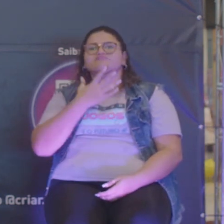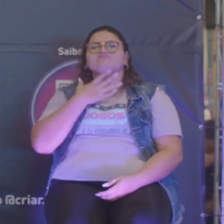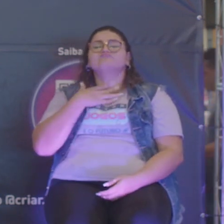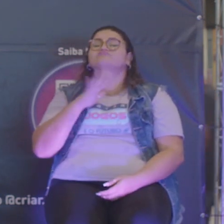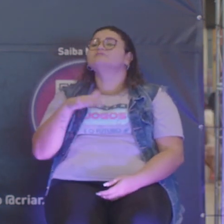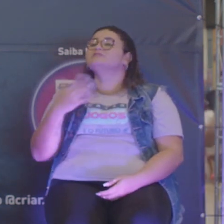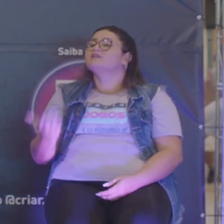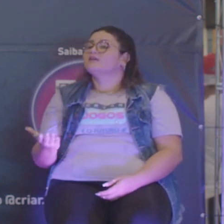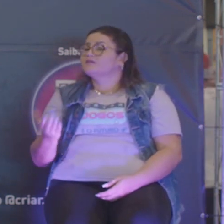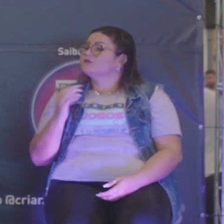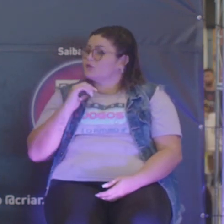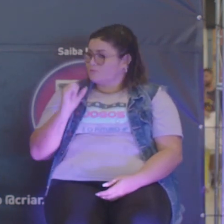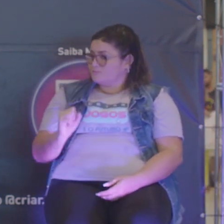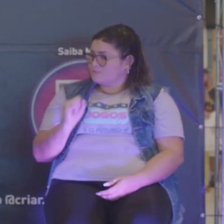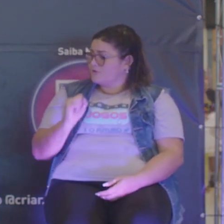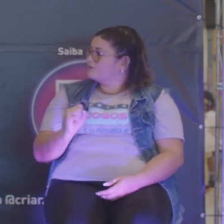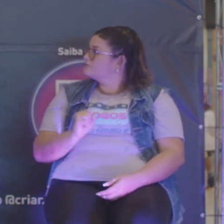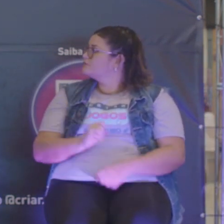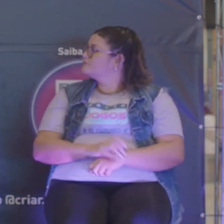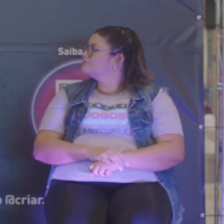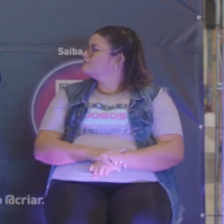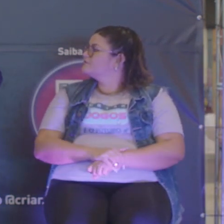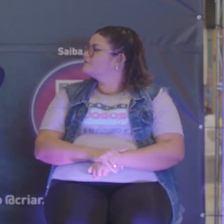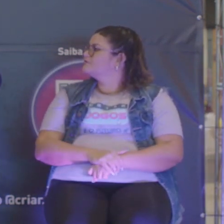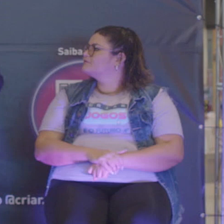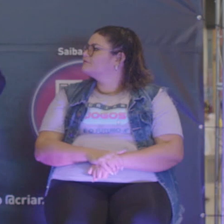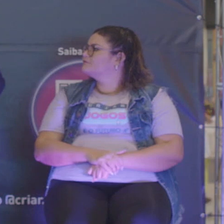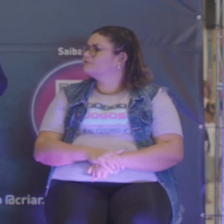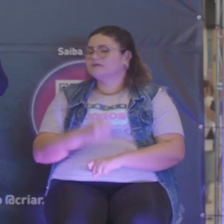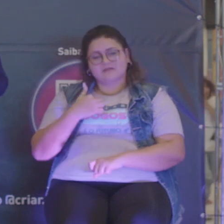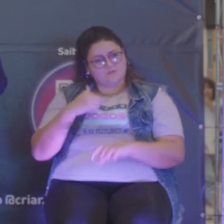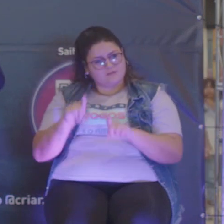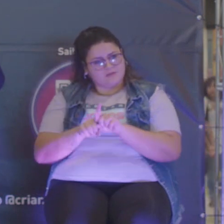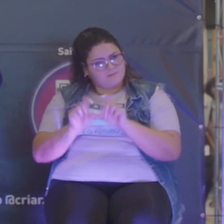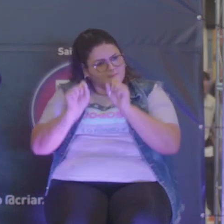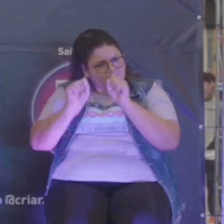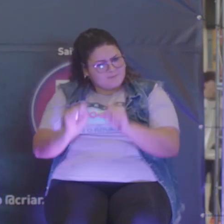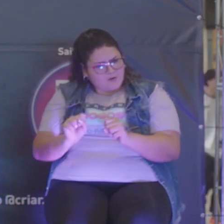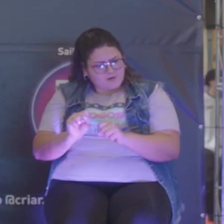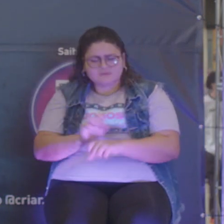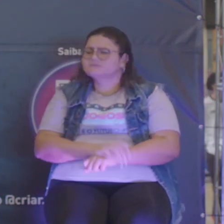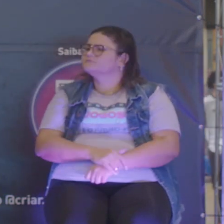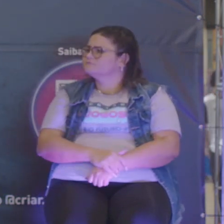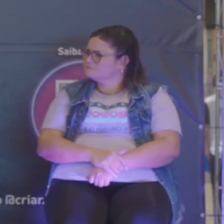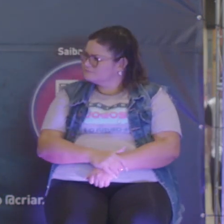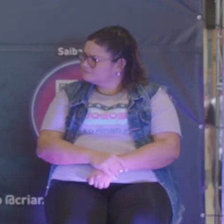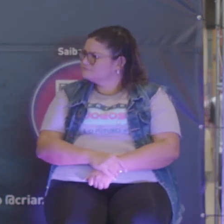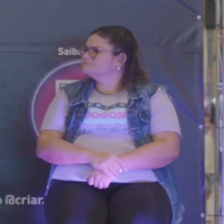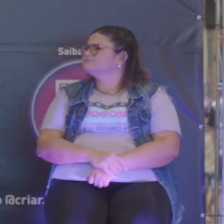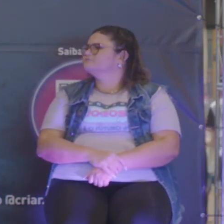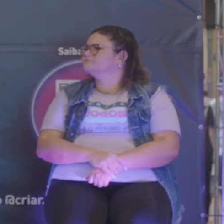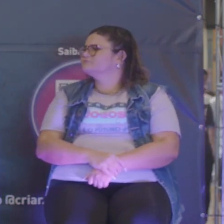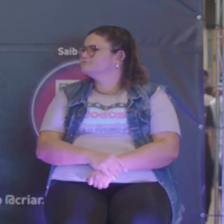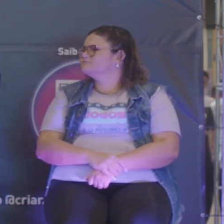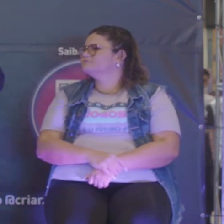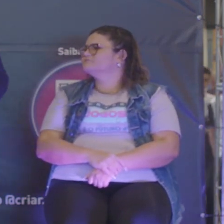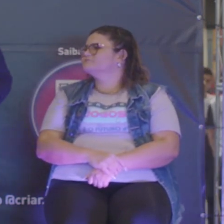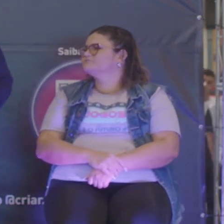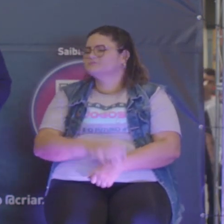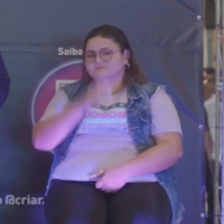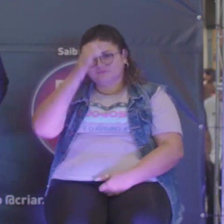E aí? Eu posso? Para mim também? Sim, com certeza. Eu vou até trazer um exemplo. Tem